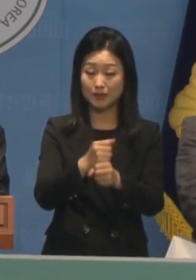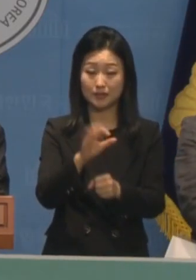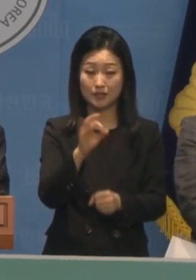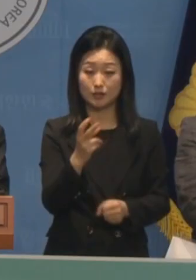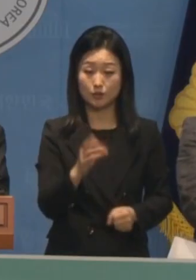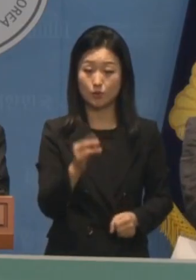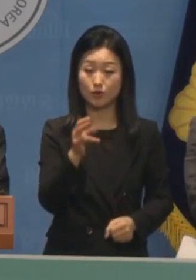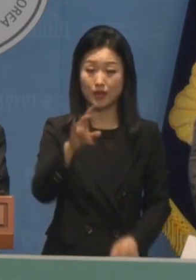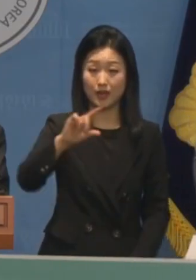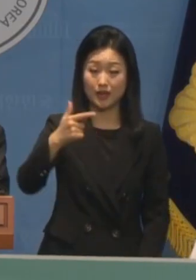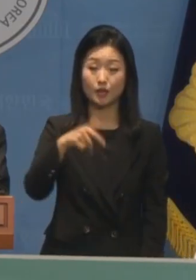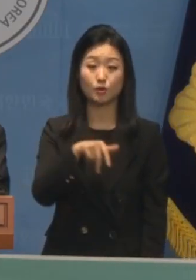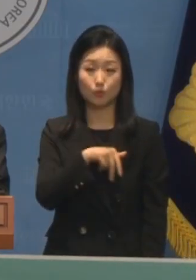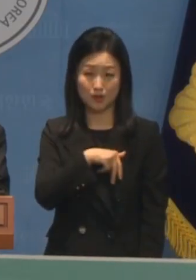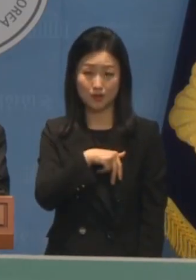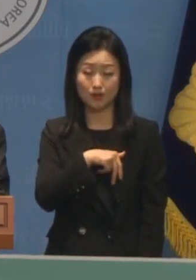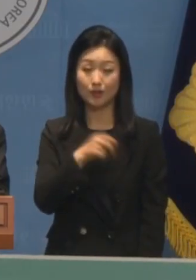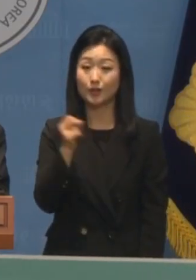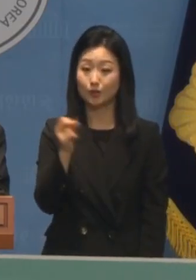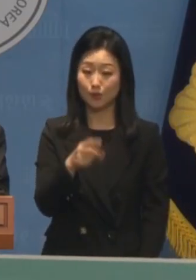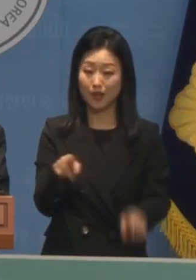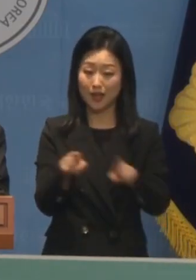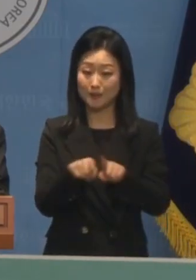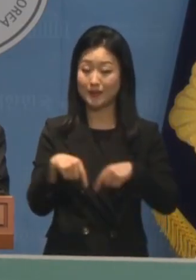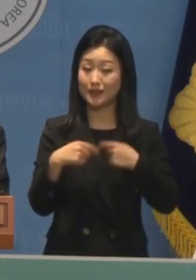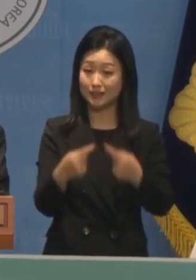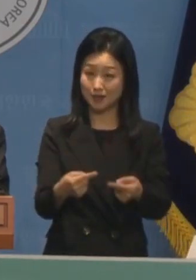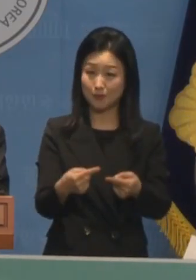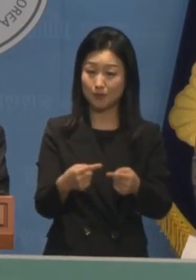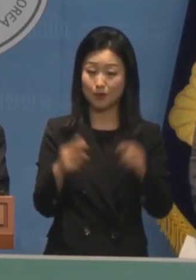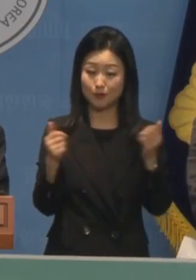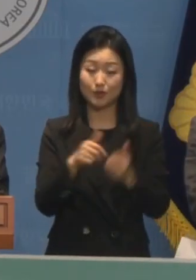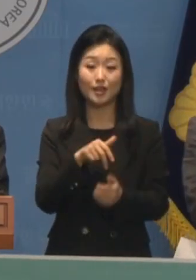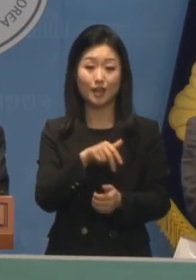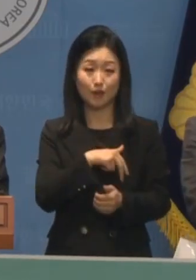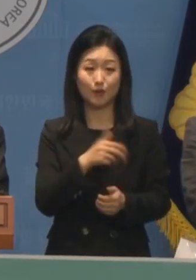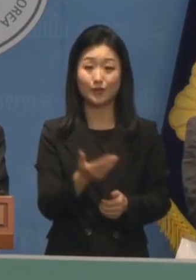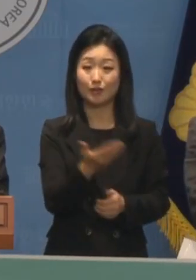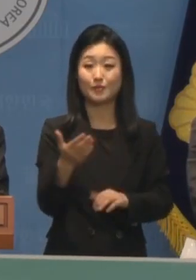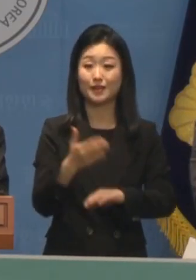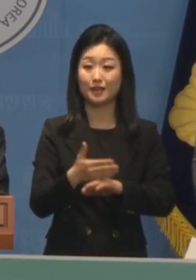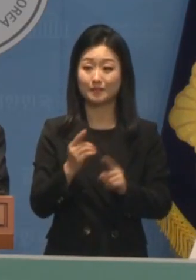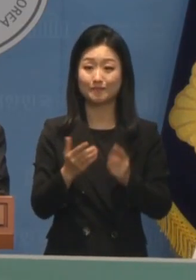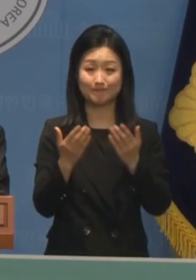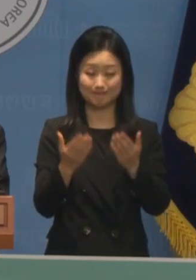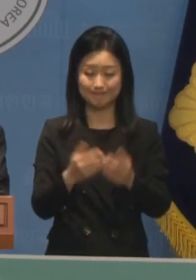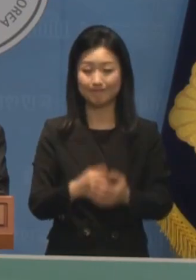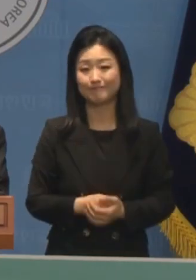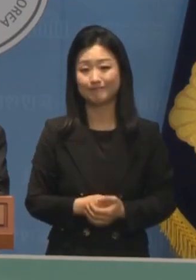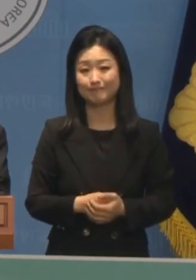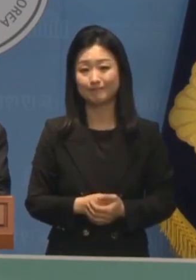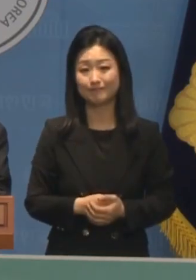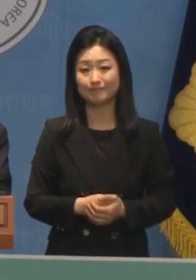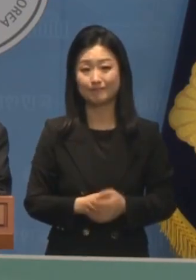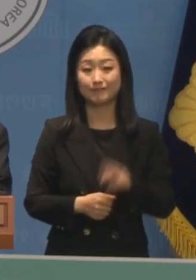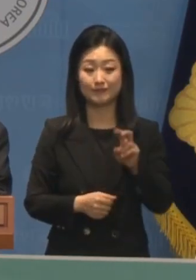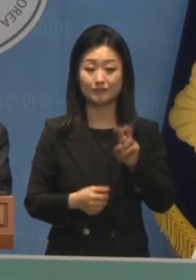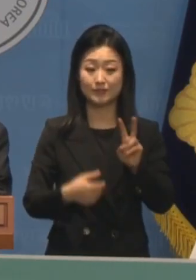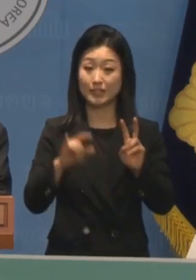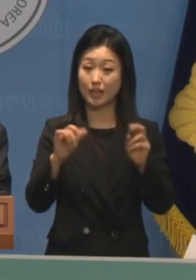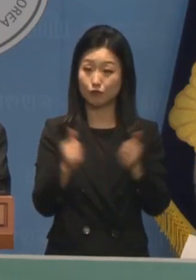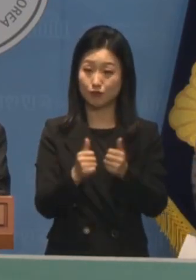용혜인 국회의원님과 공동 발의에 참여해 주신 국회의원님들께 감사드리며 이번